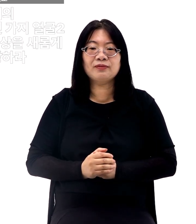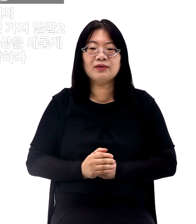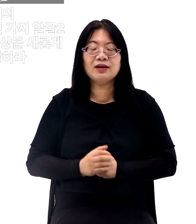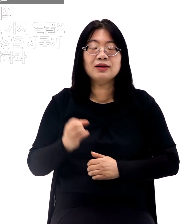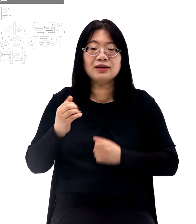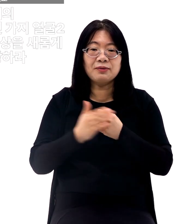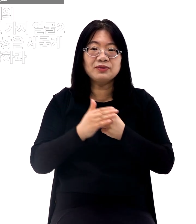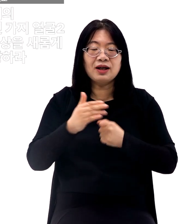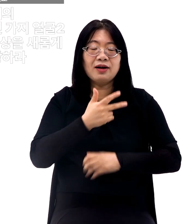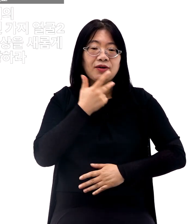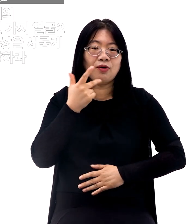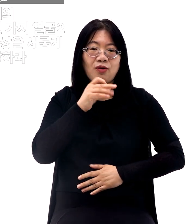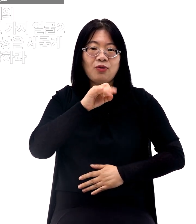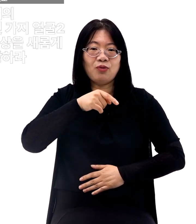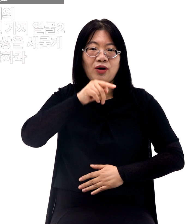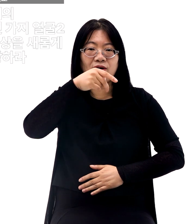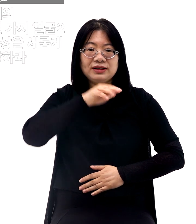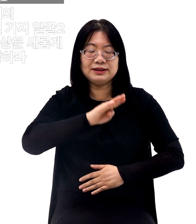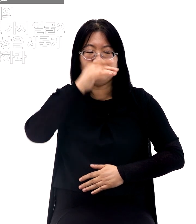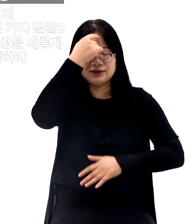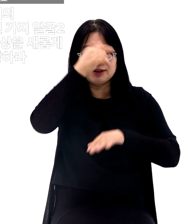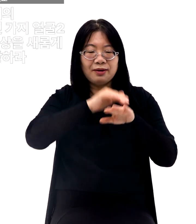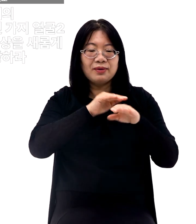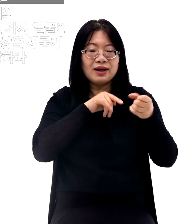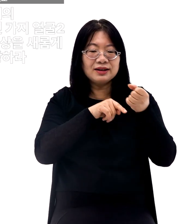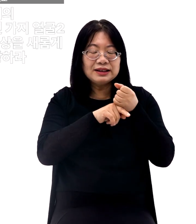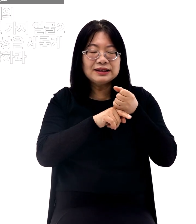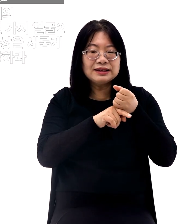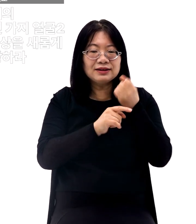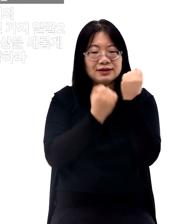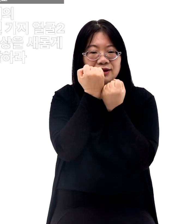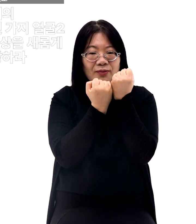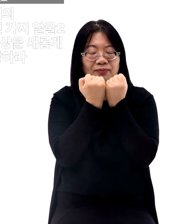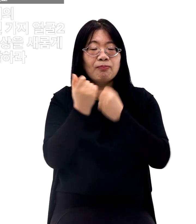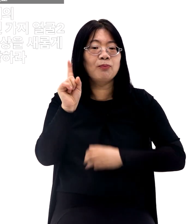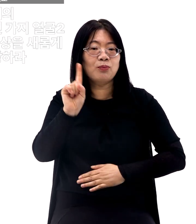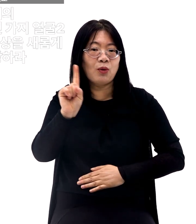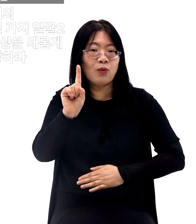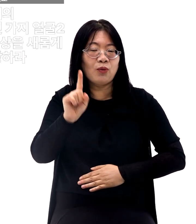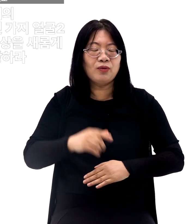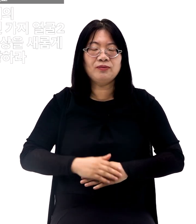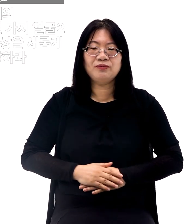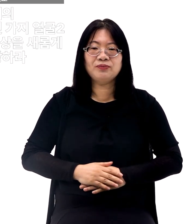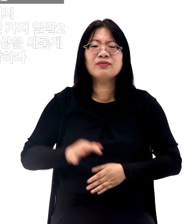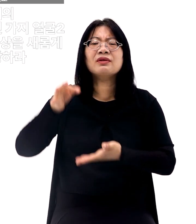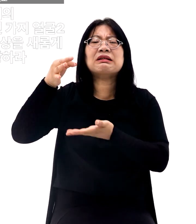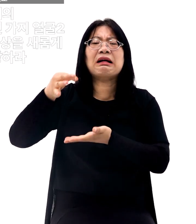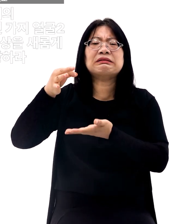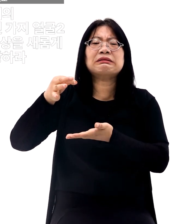늘어놓자면 이런 의미이기도 해요. 뭐냐 하면 가치를